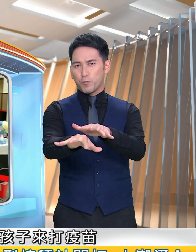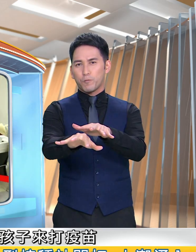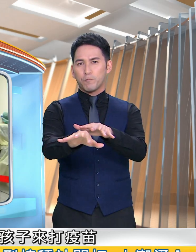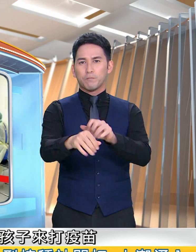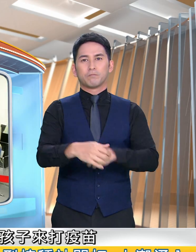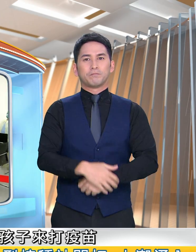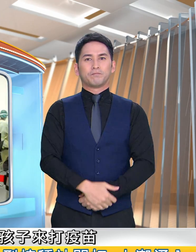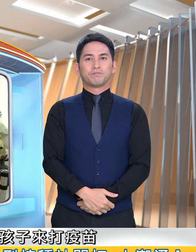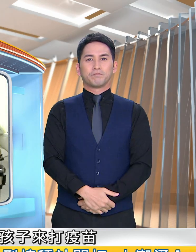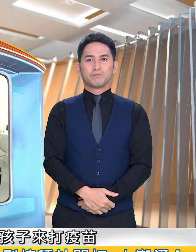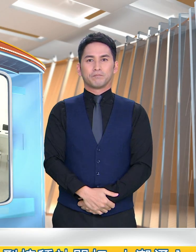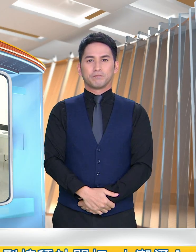打疫苗。